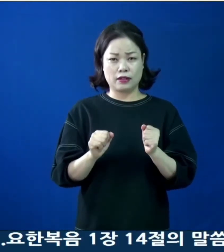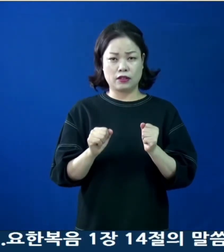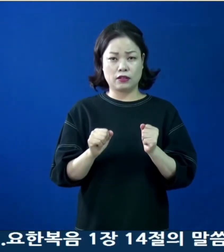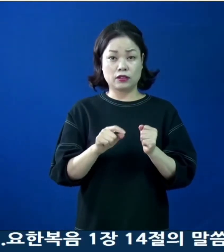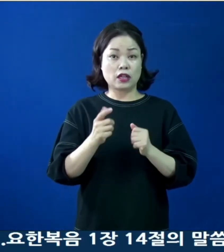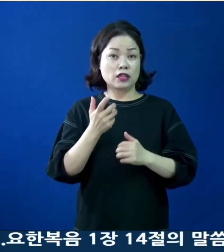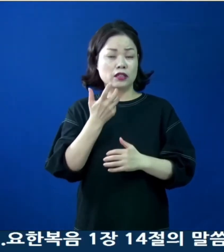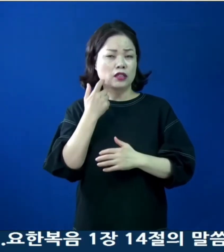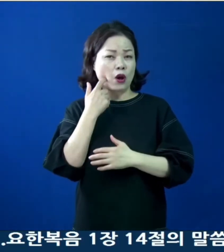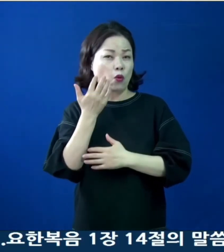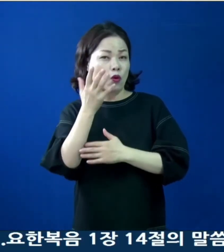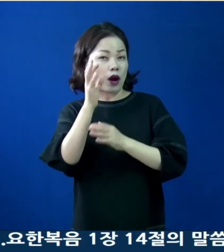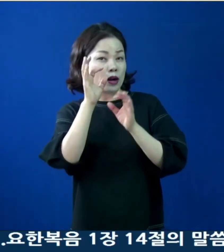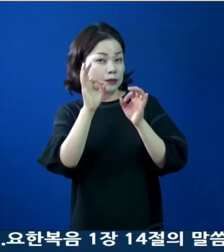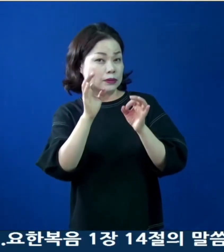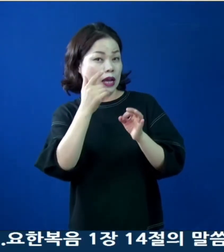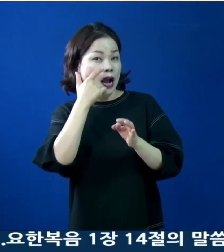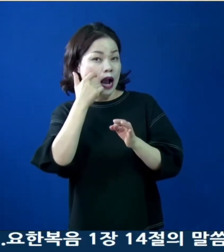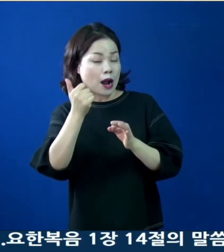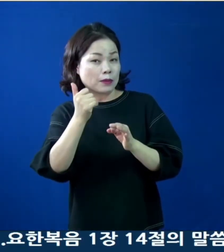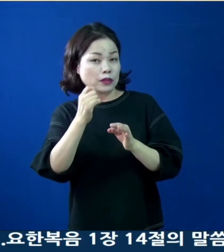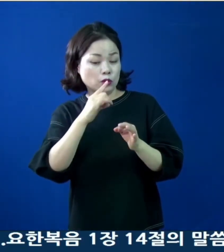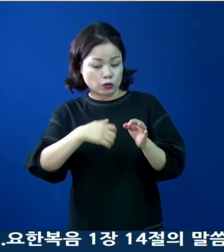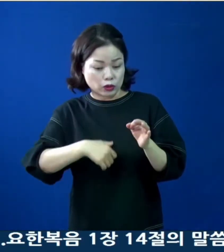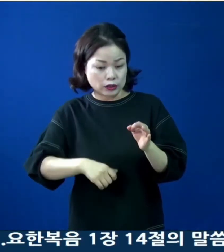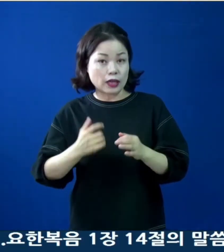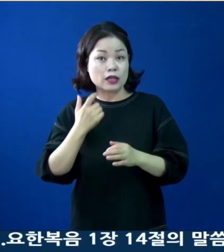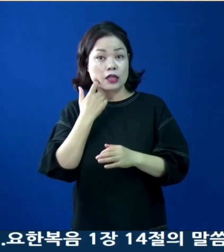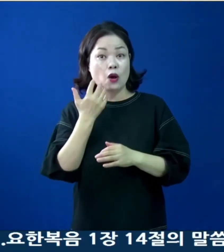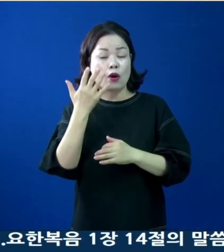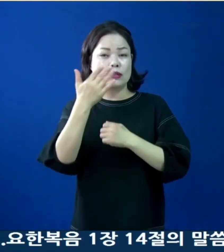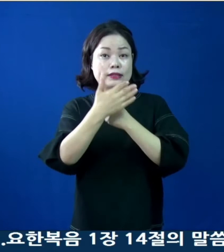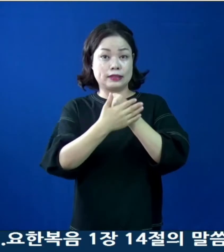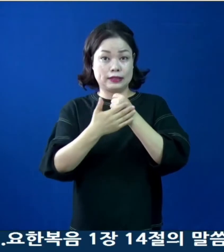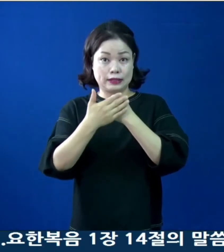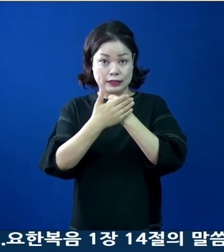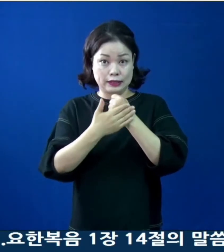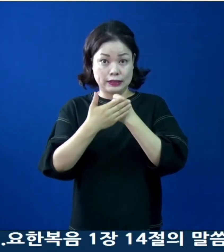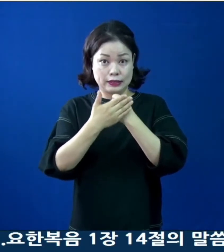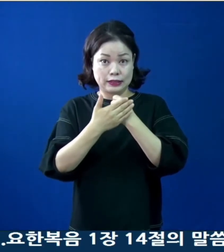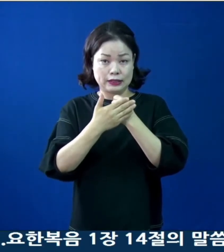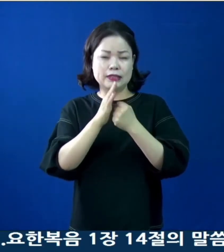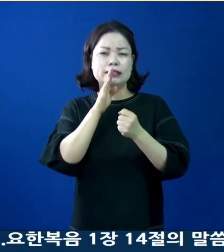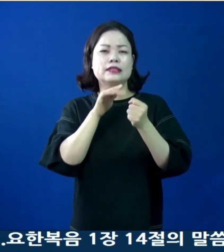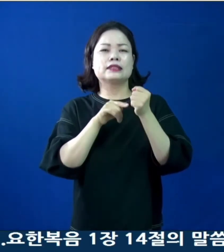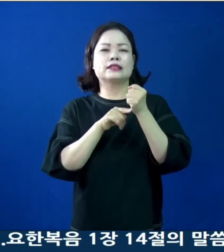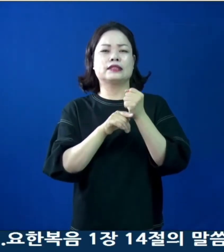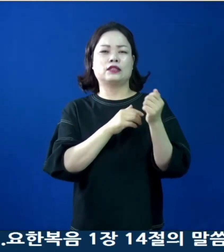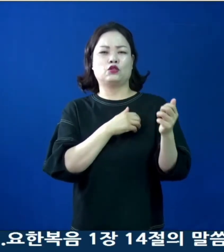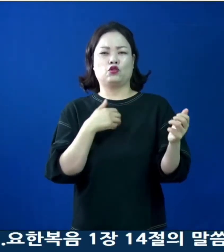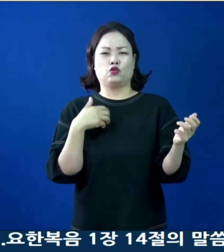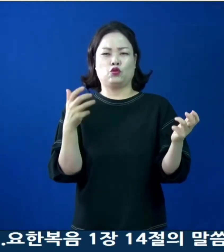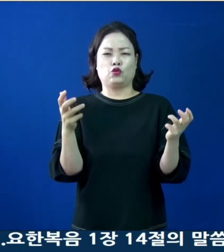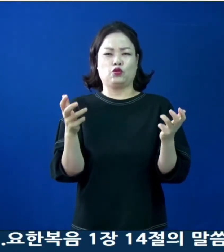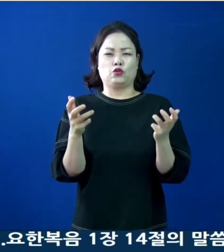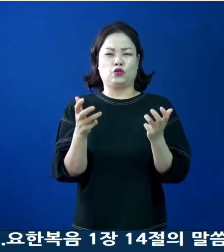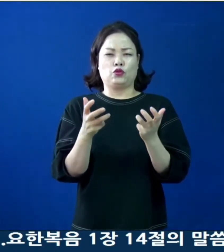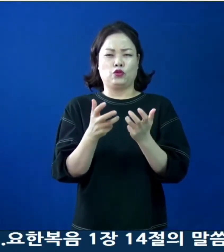그의 영광을 보니 아버지의 독생자의 영광이요 은혜와 진리가 충만하더라.